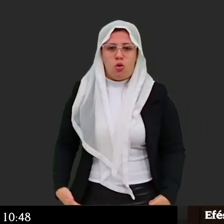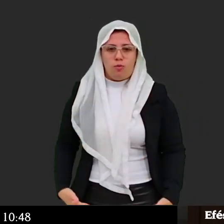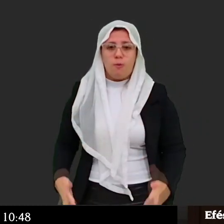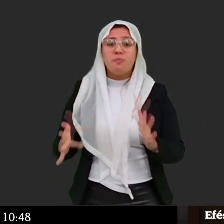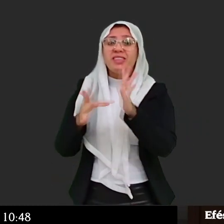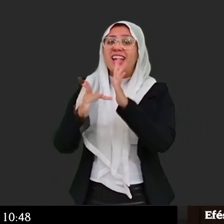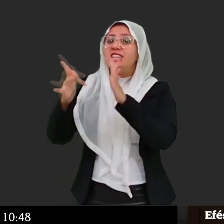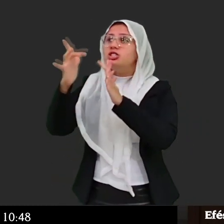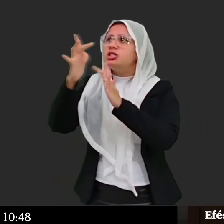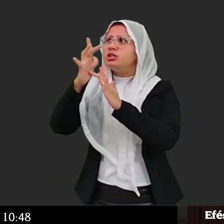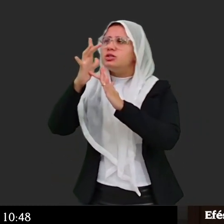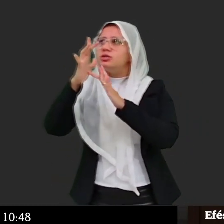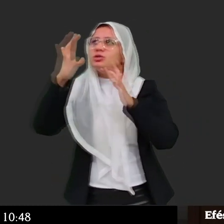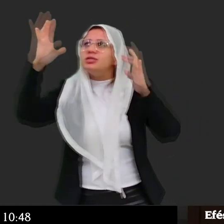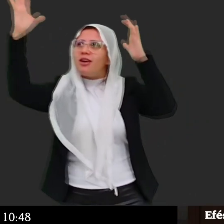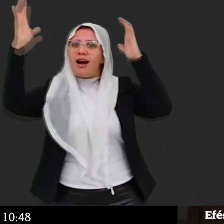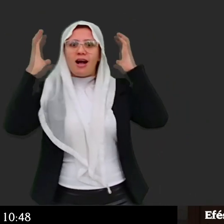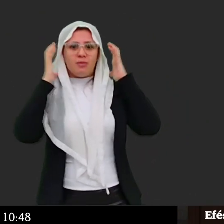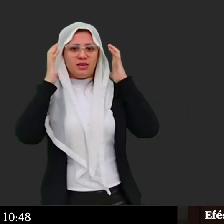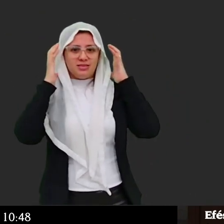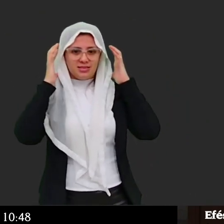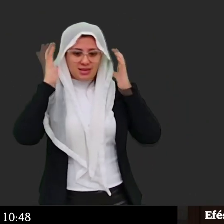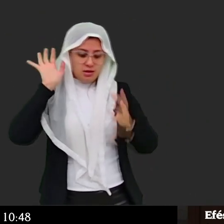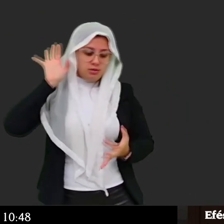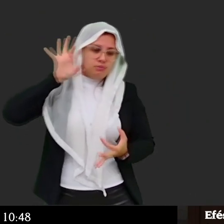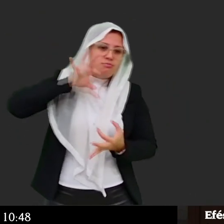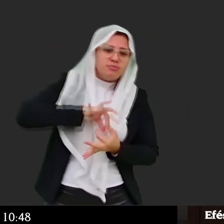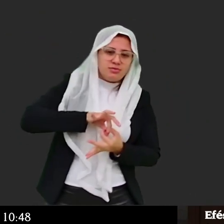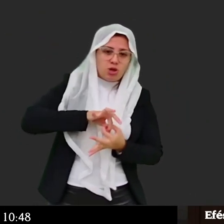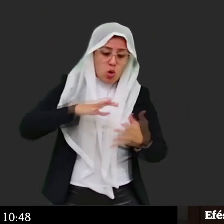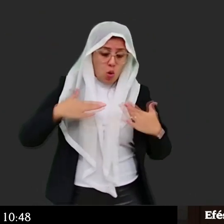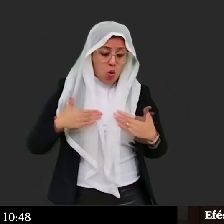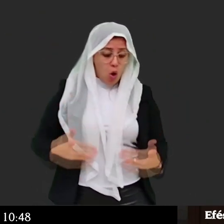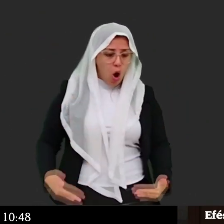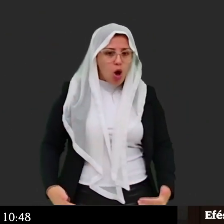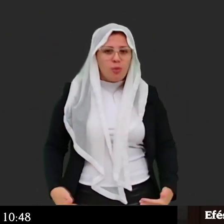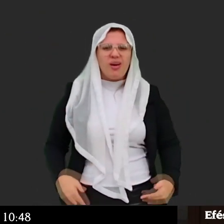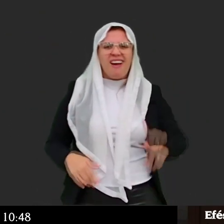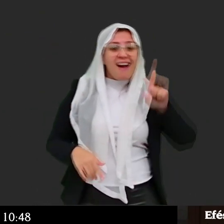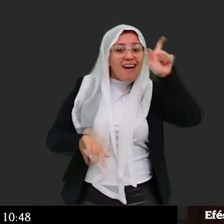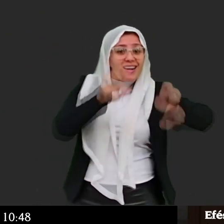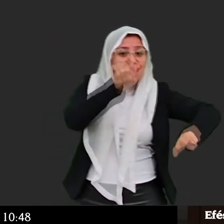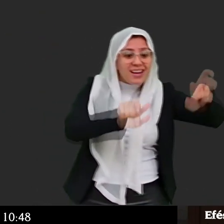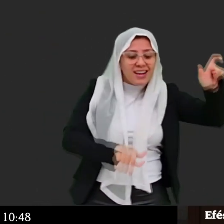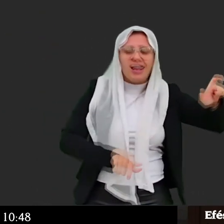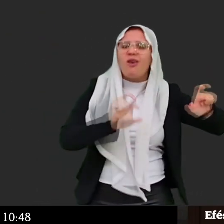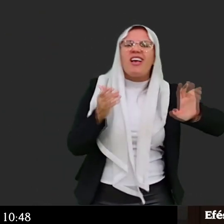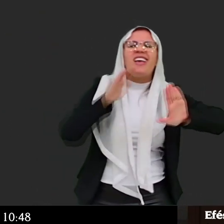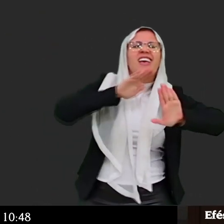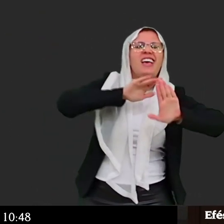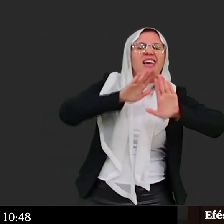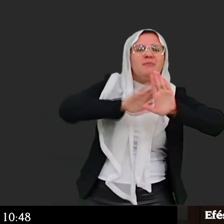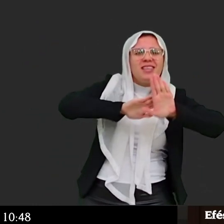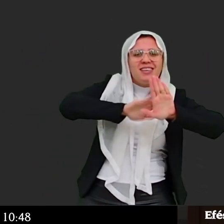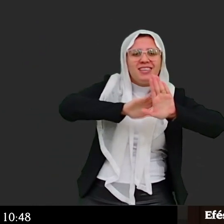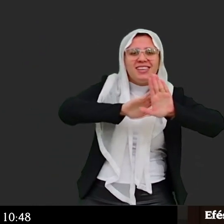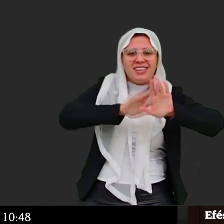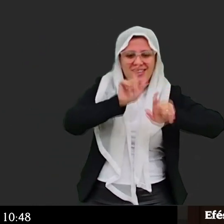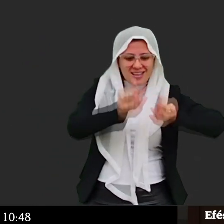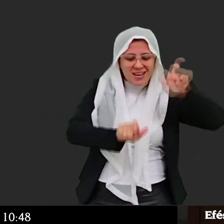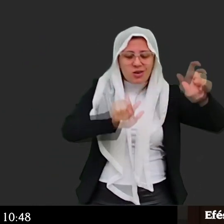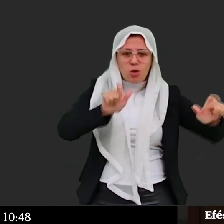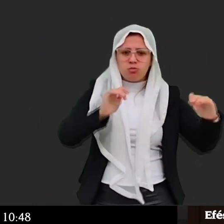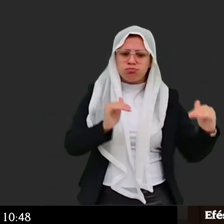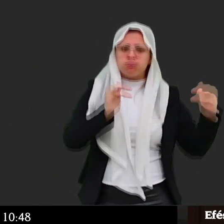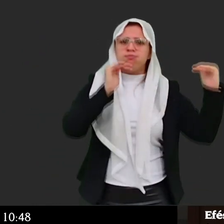E Ele quer, irmãos, que este corpo, ele cresça, até que cheguemos à unidade completa da fé,